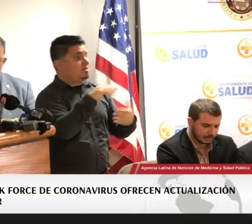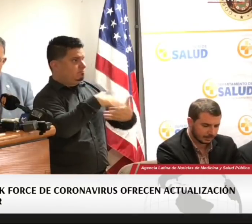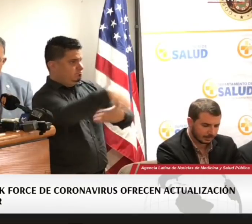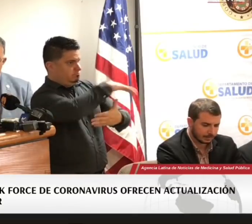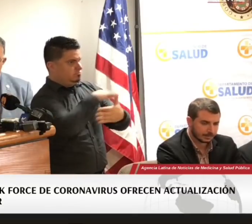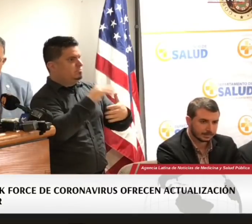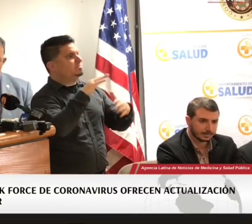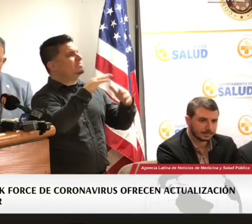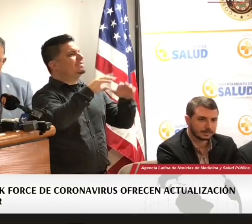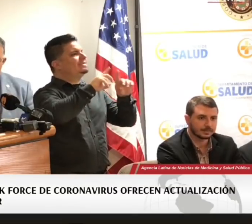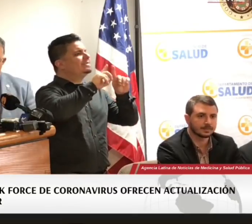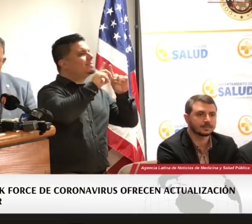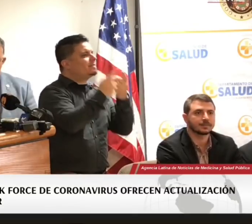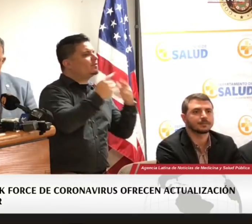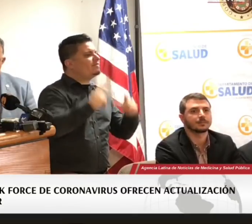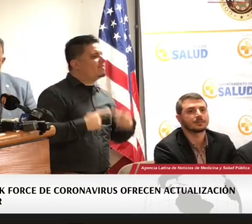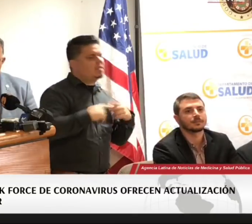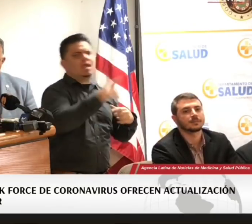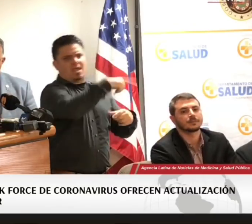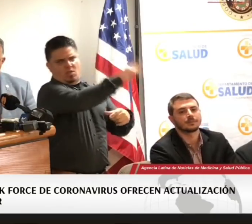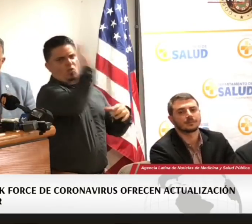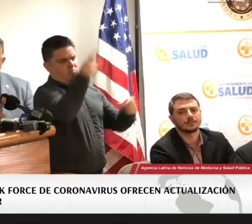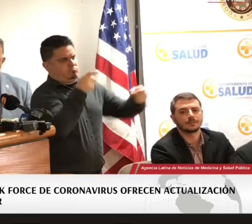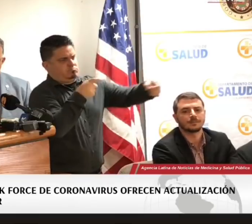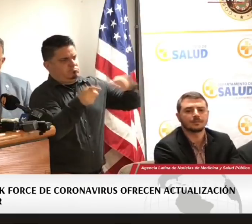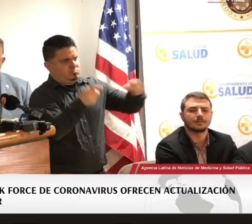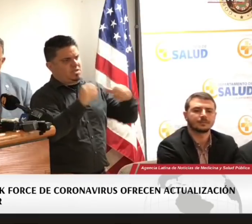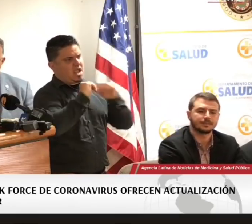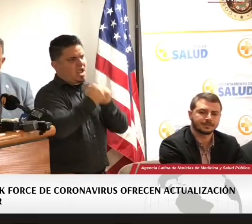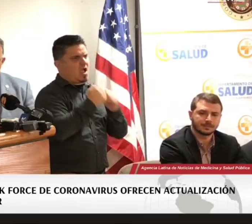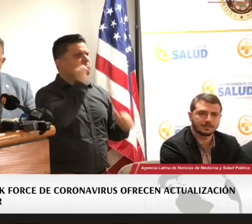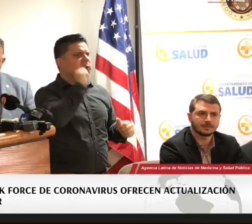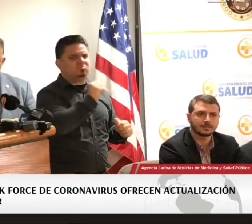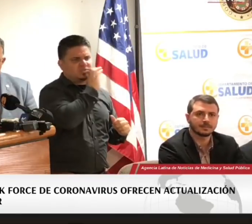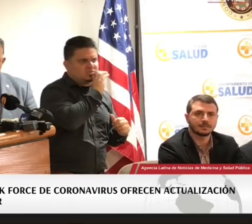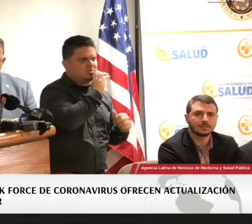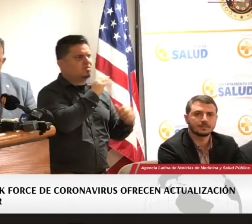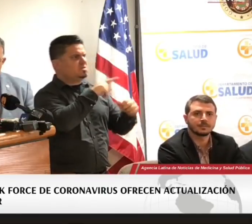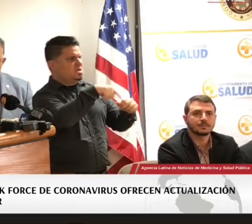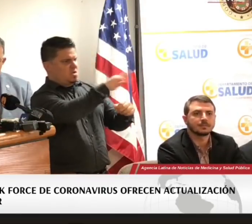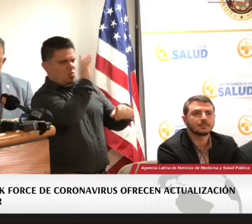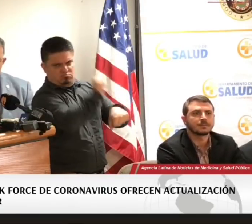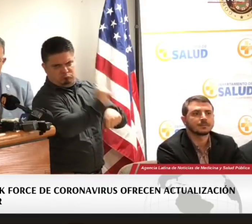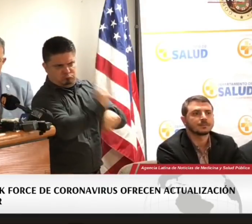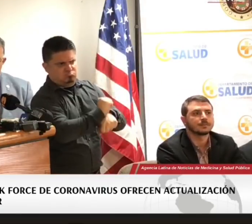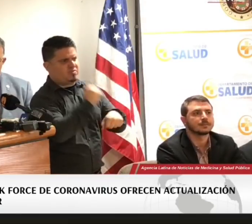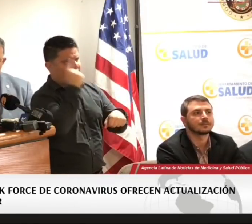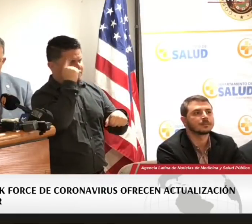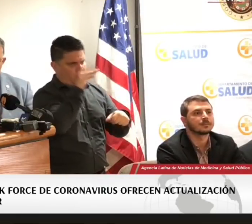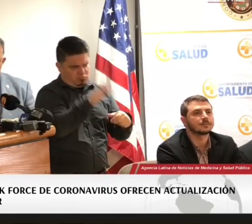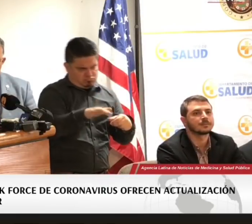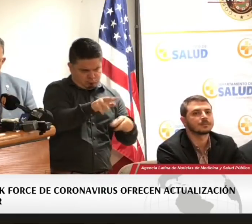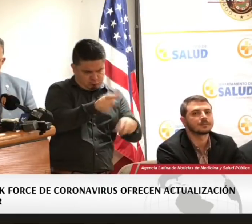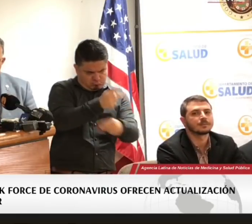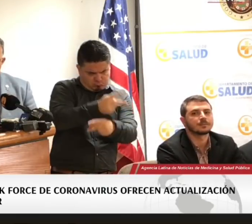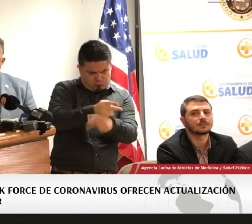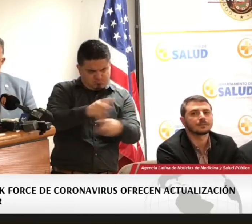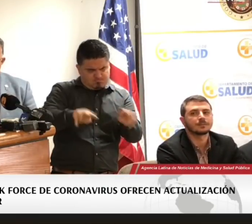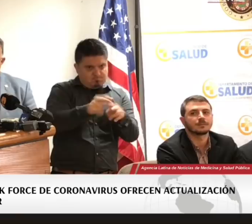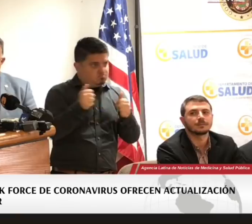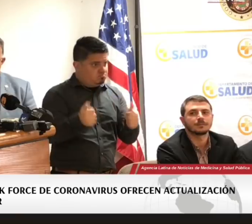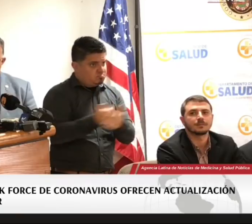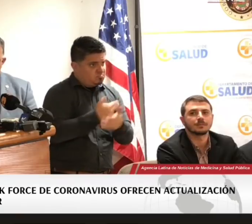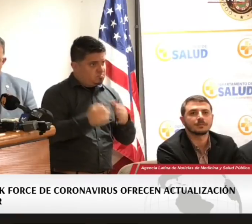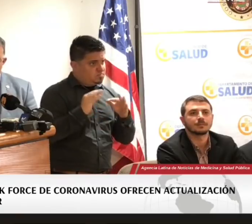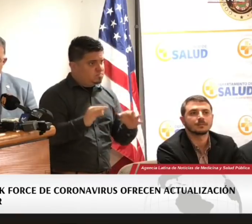estos hogares, para que ellos refuercen la fiscalización de que se cumpla con la protección de todas estas personas